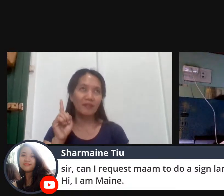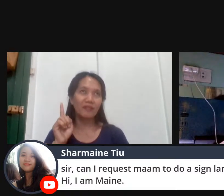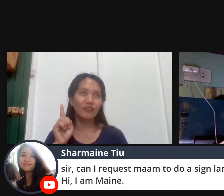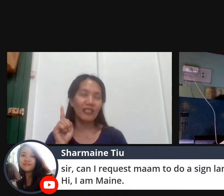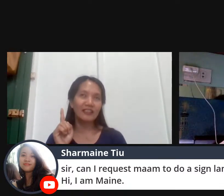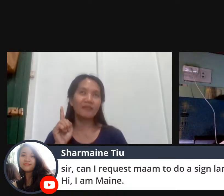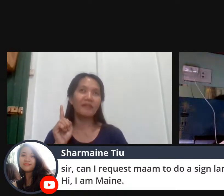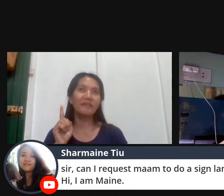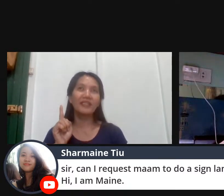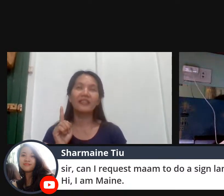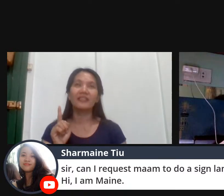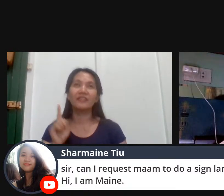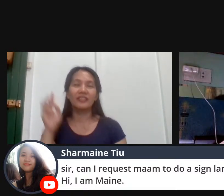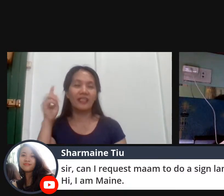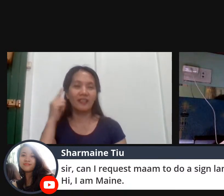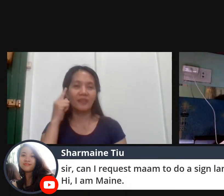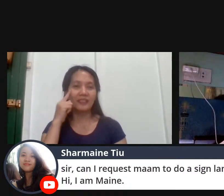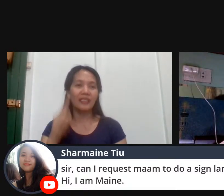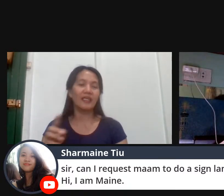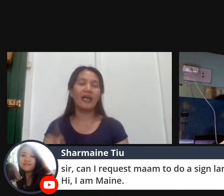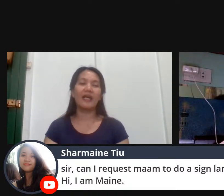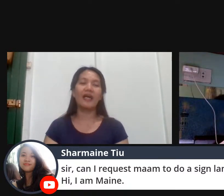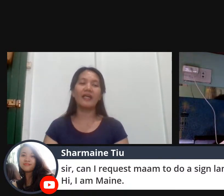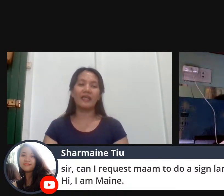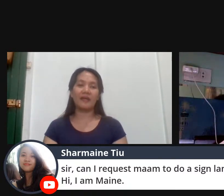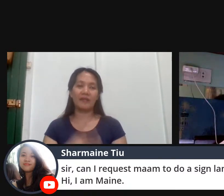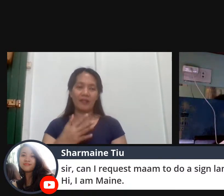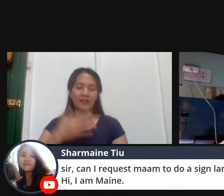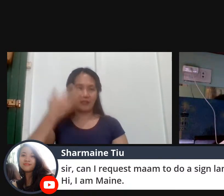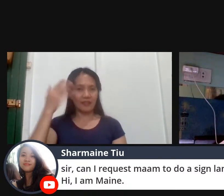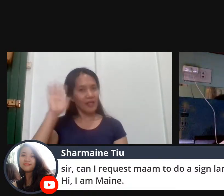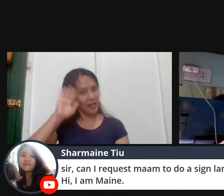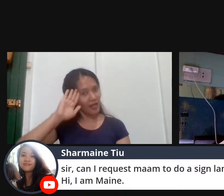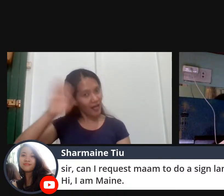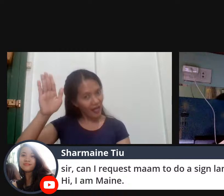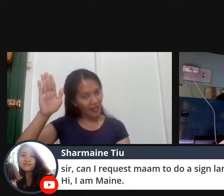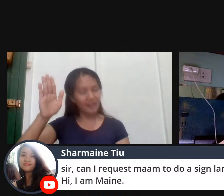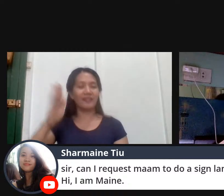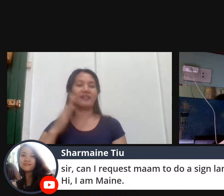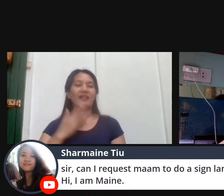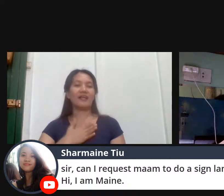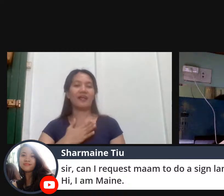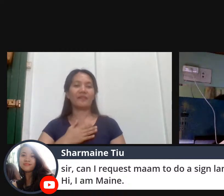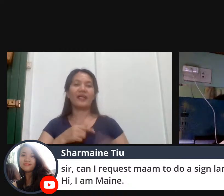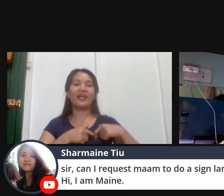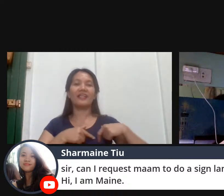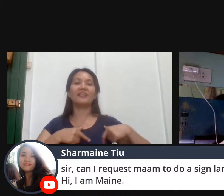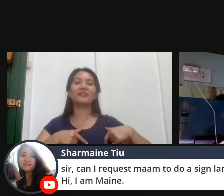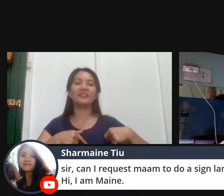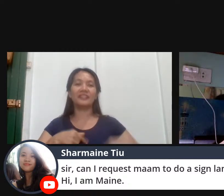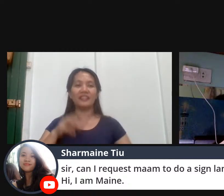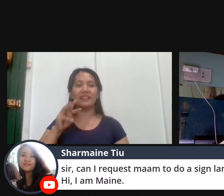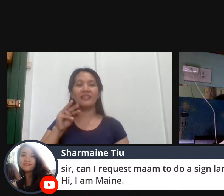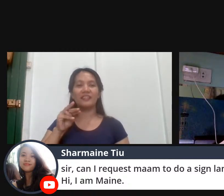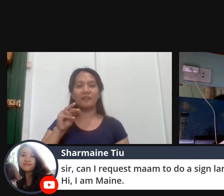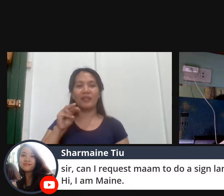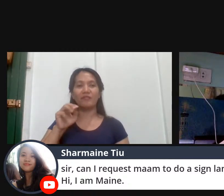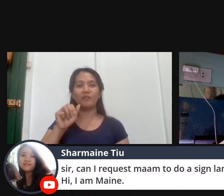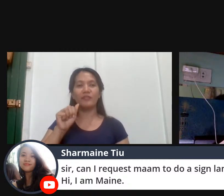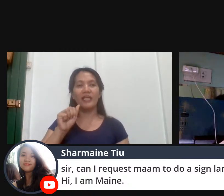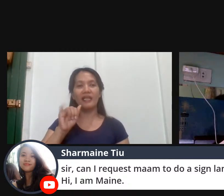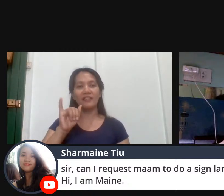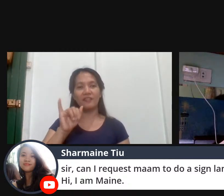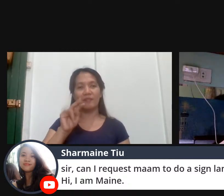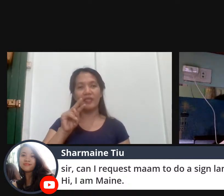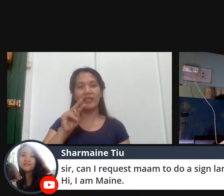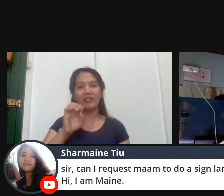kunyari, may nunal si Ma'am Main dito sa pisngi. Hi. Ah, Hi. Pangalan ko spell